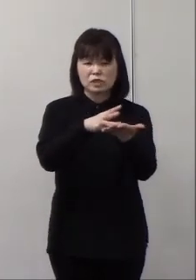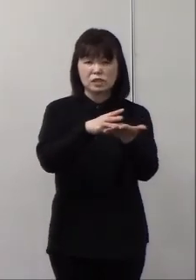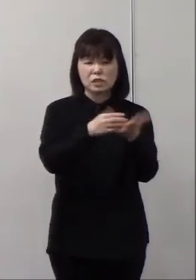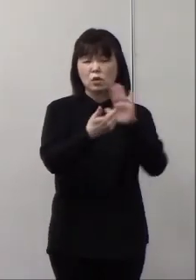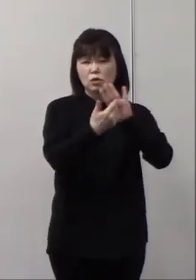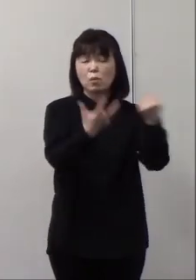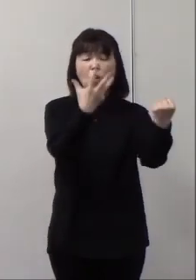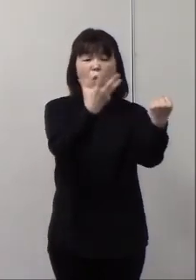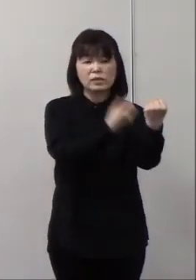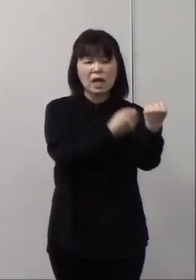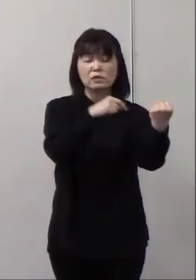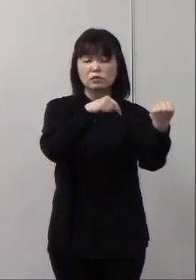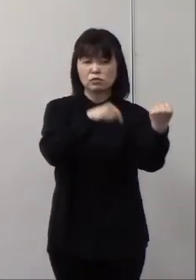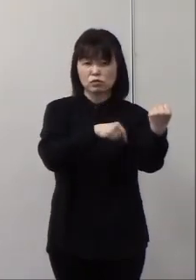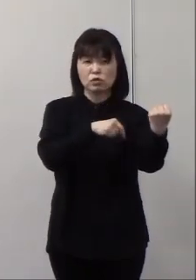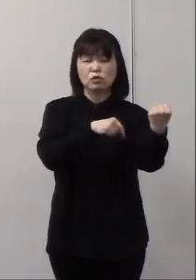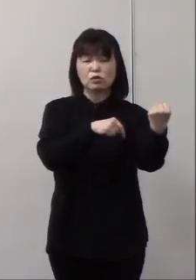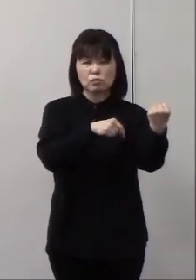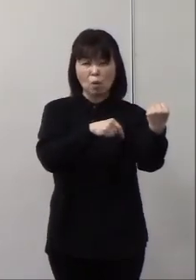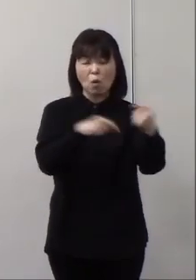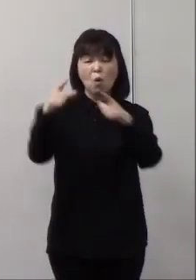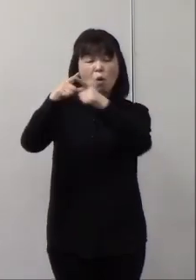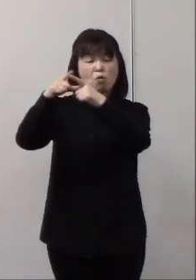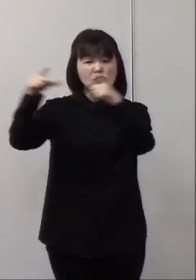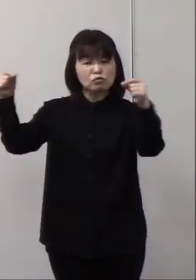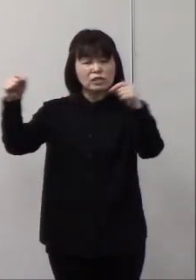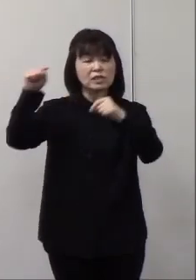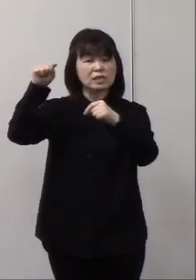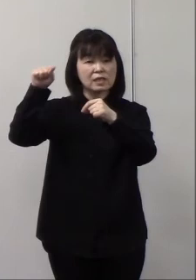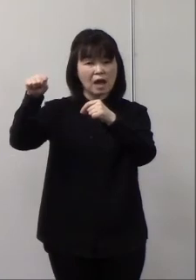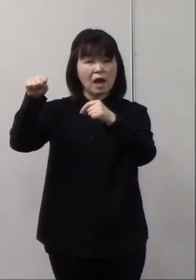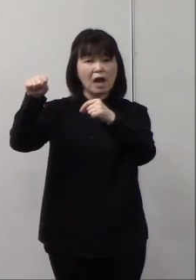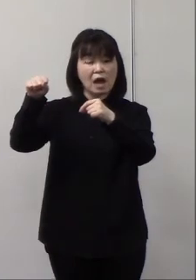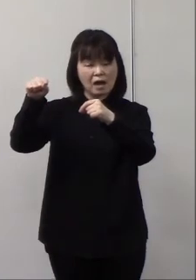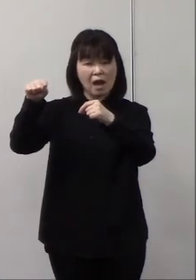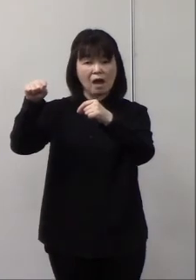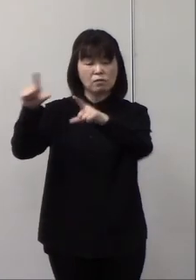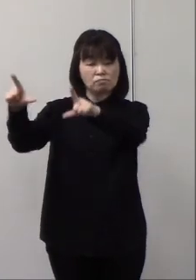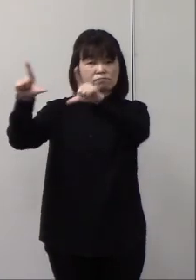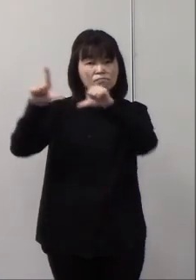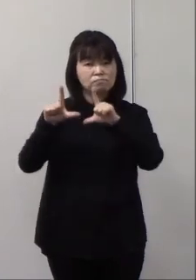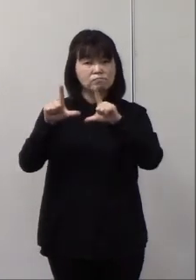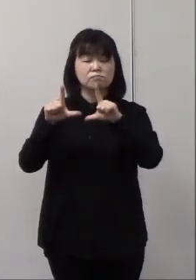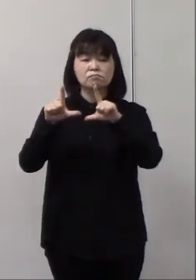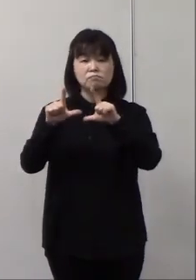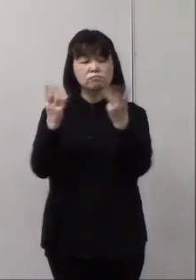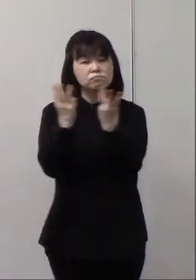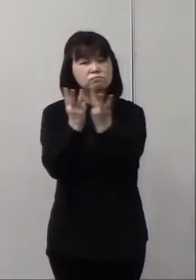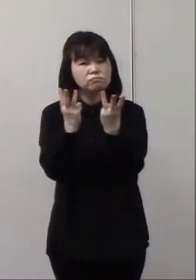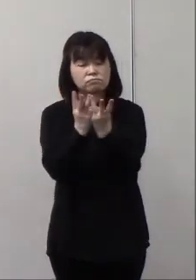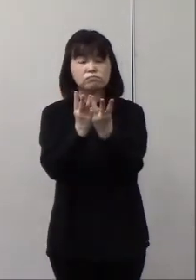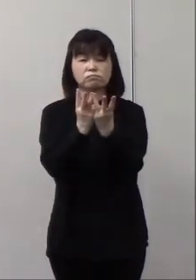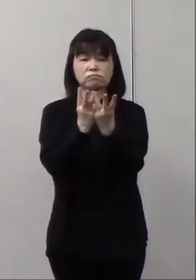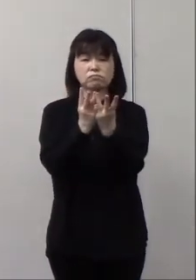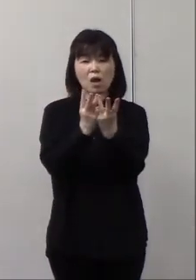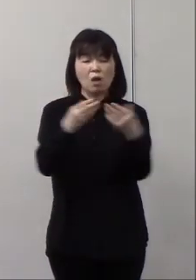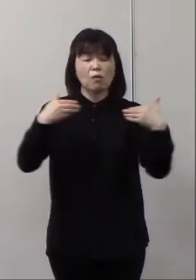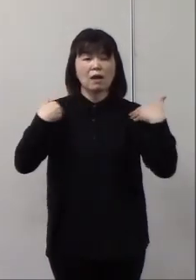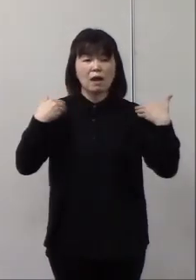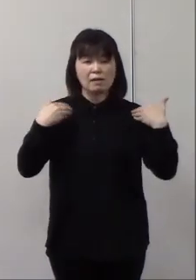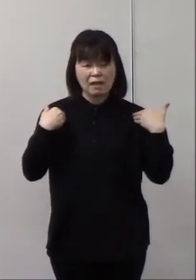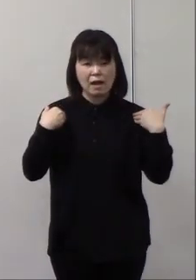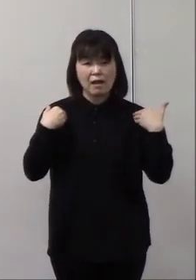はその当初国からその正確な情報はない中で、いつワクチン